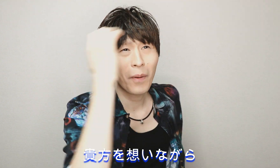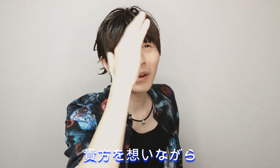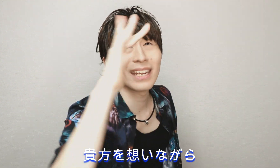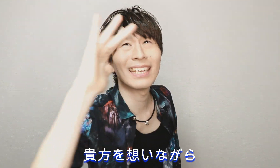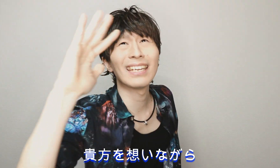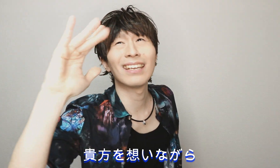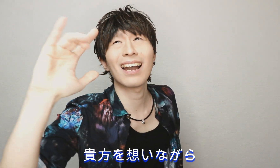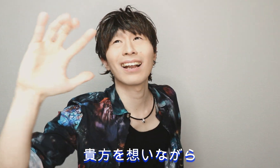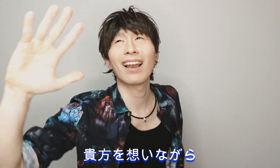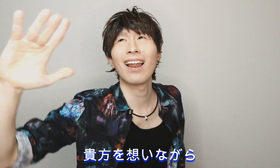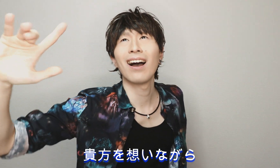いながら